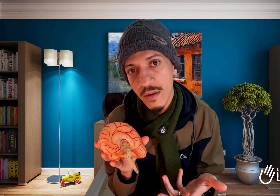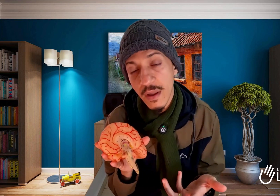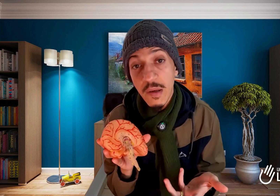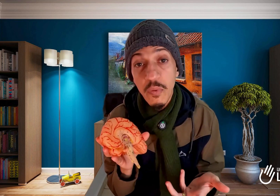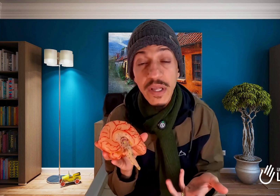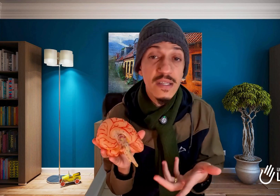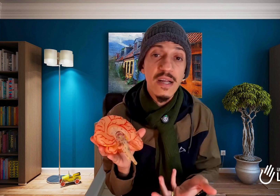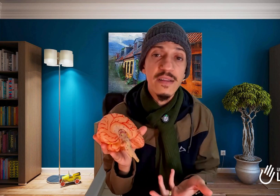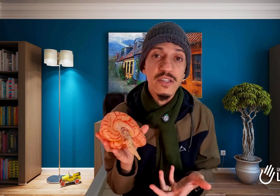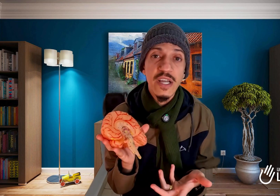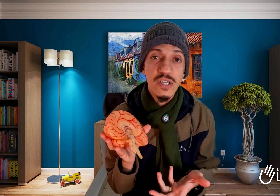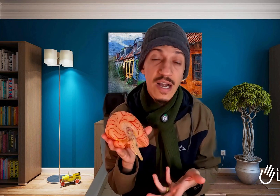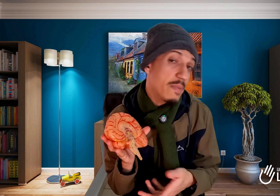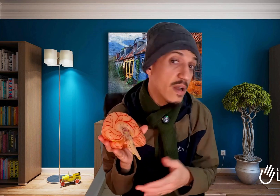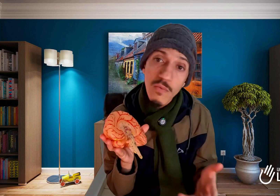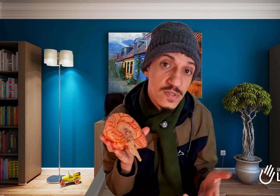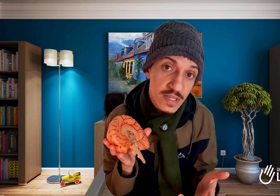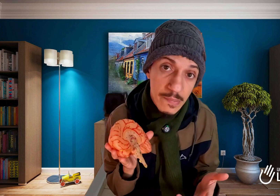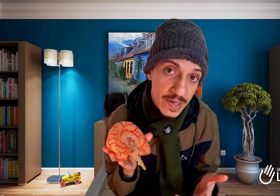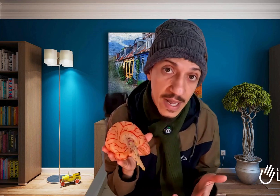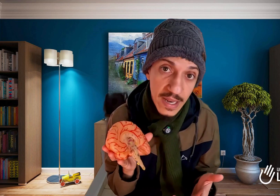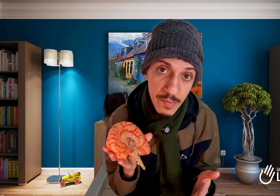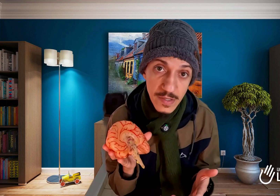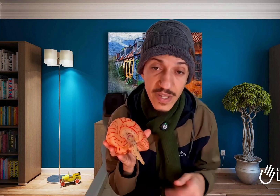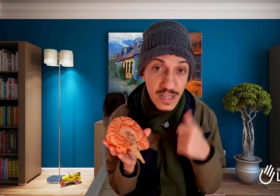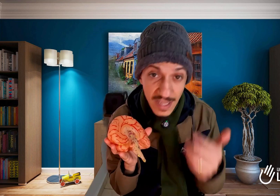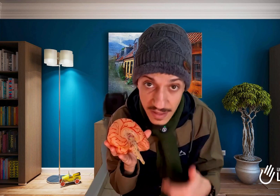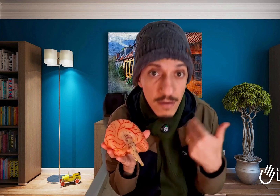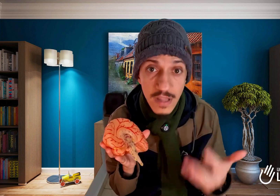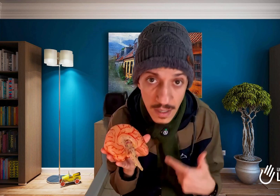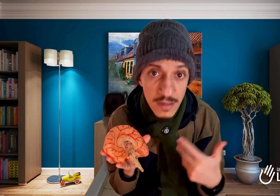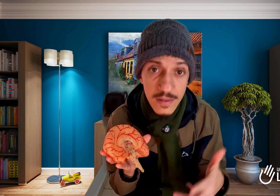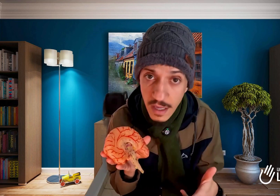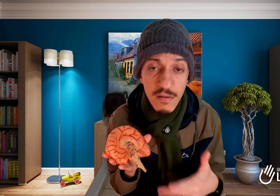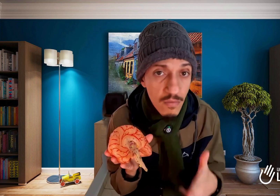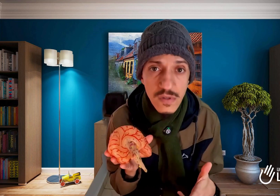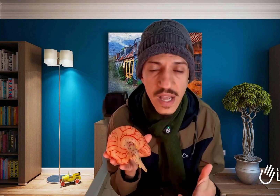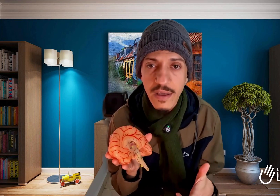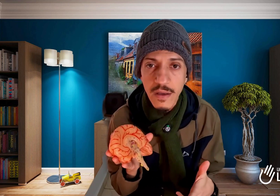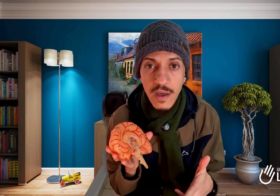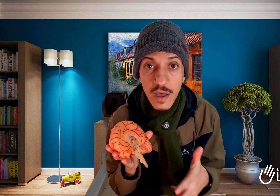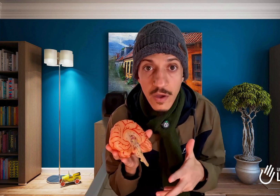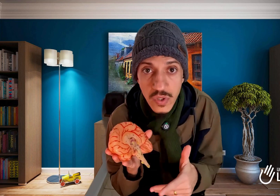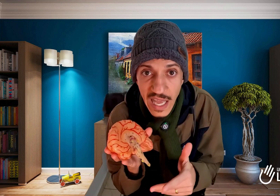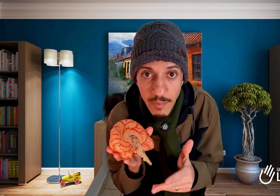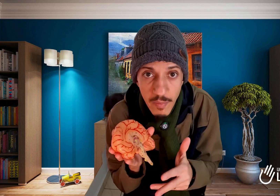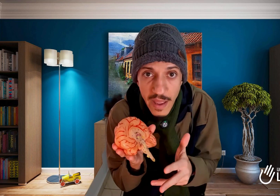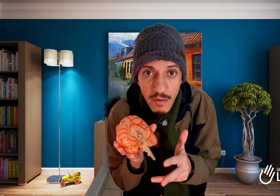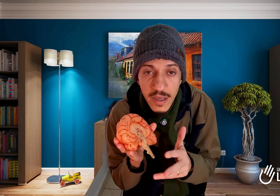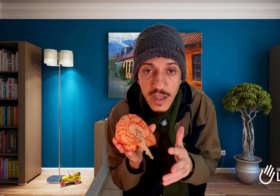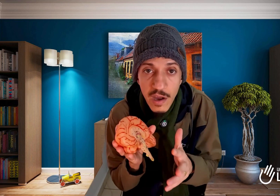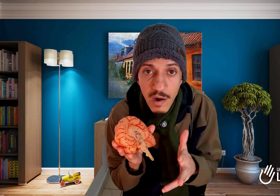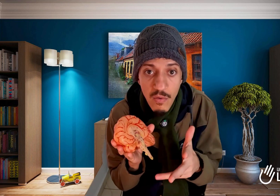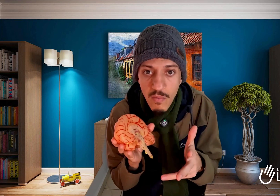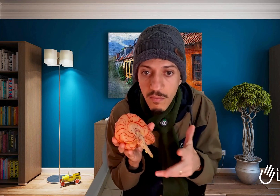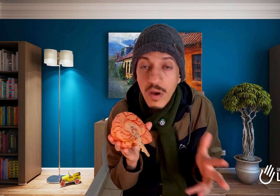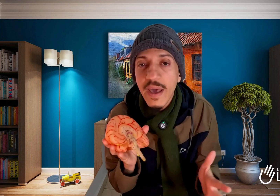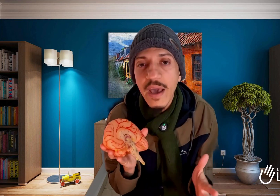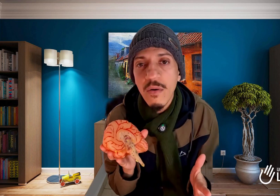Por isso que tanta gente acaba não conseguindo aprender a Libras, porque está tentando, não consegue, e o cérebro meio que cria um bloqueio para